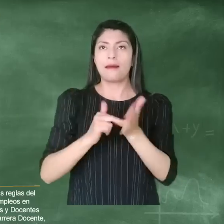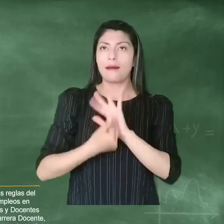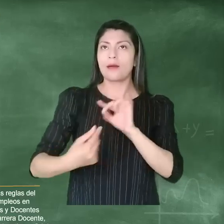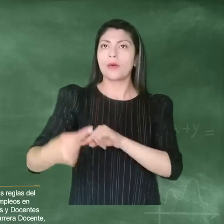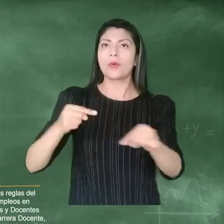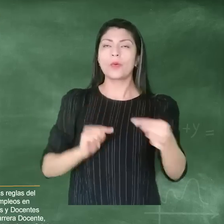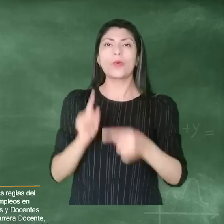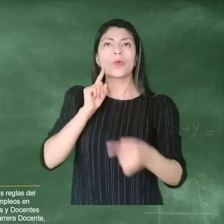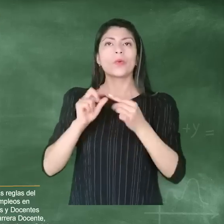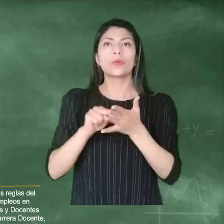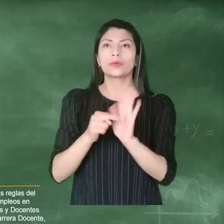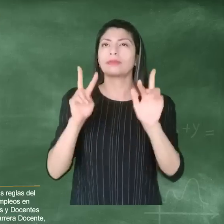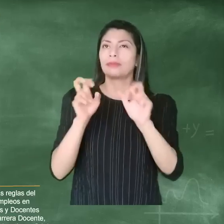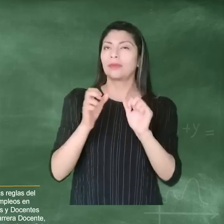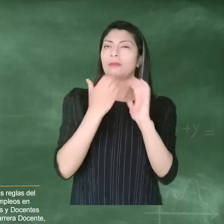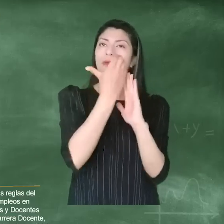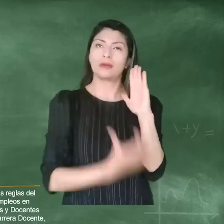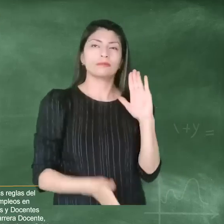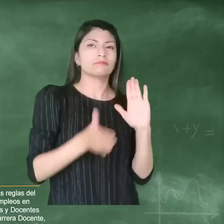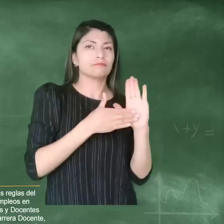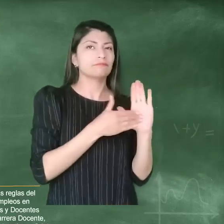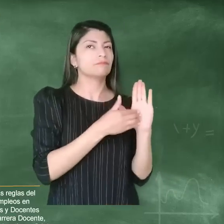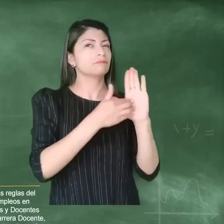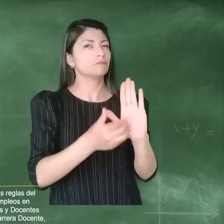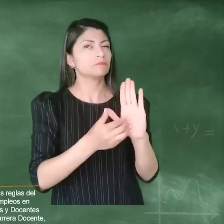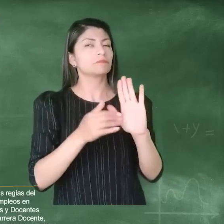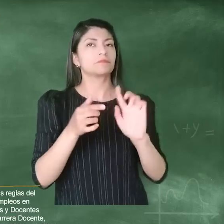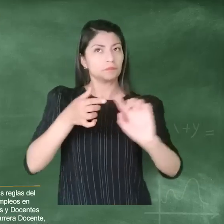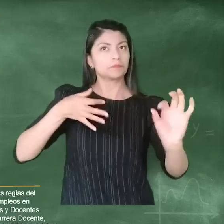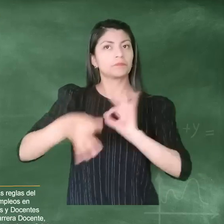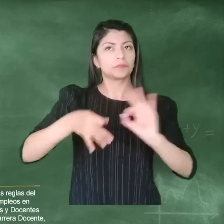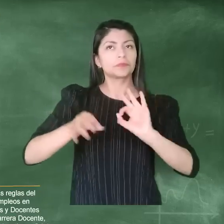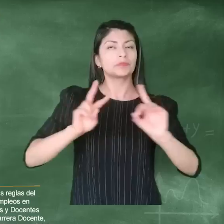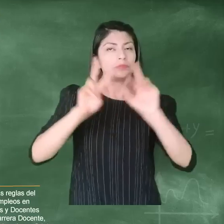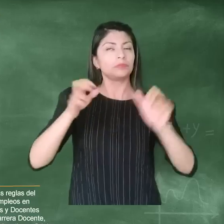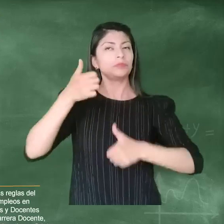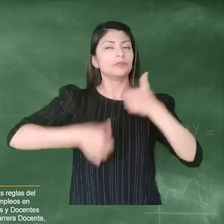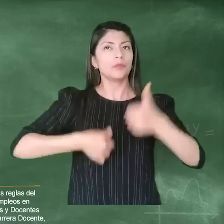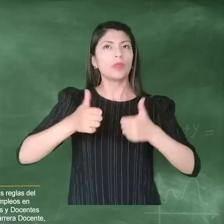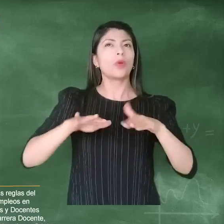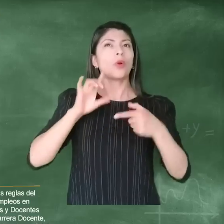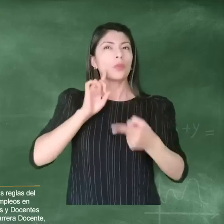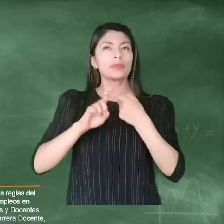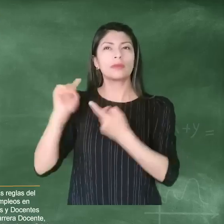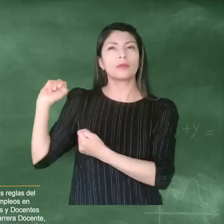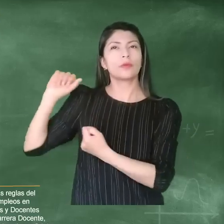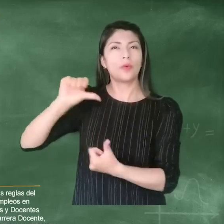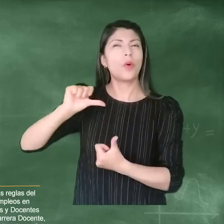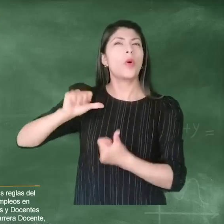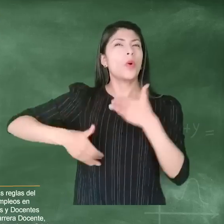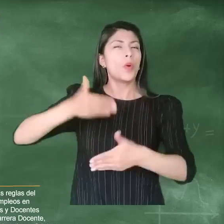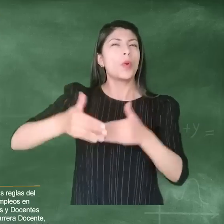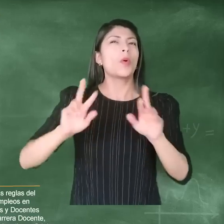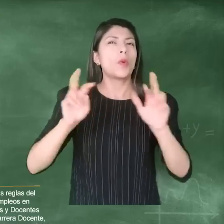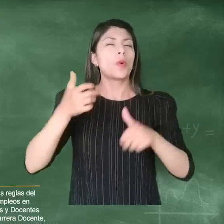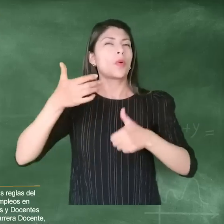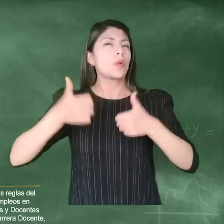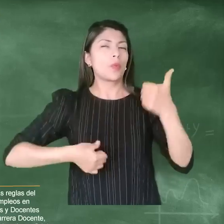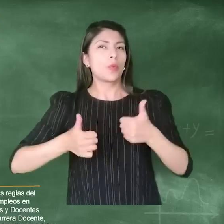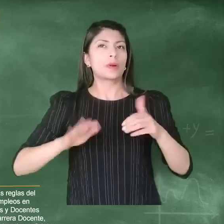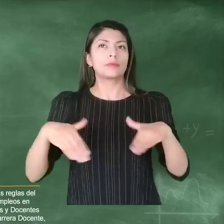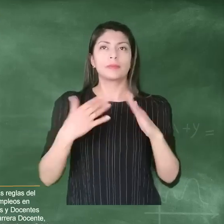del presente concurso de mérito de que trata el presente capítulo. Las fuentes para su financiación son las